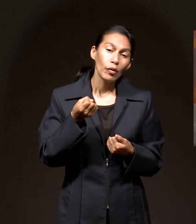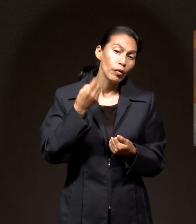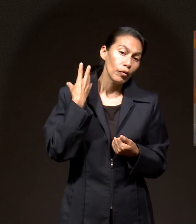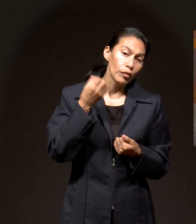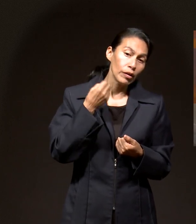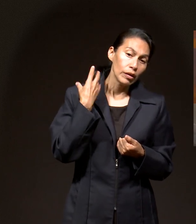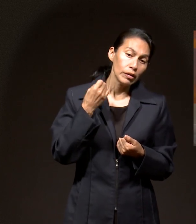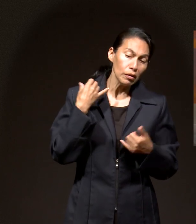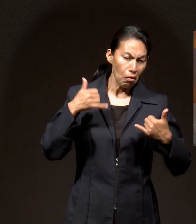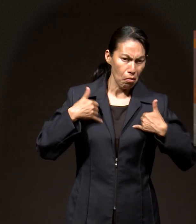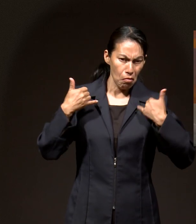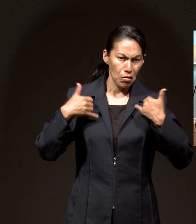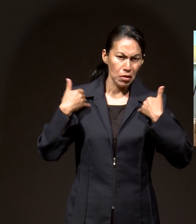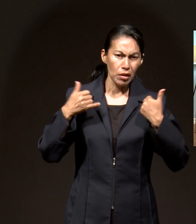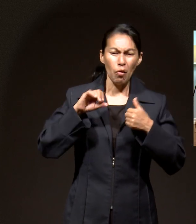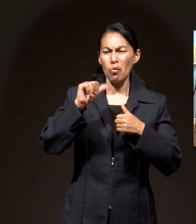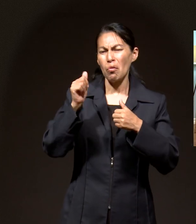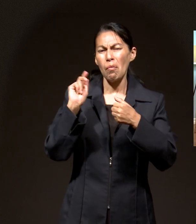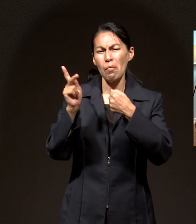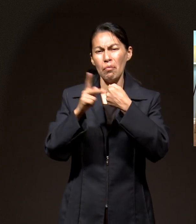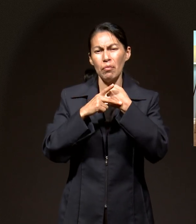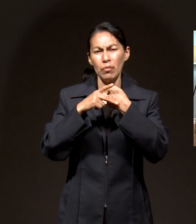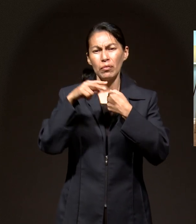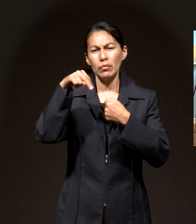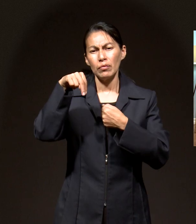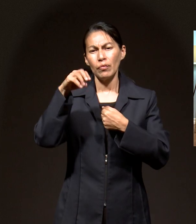coro me comentó que había una conferencia de jóvenes en Noruega.